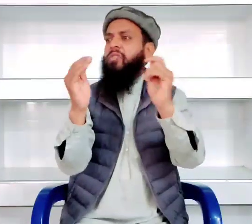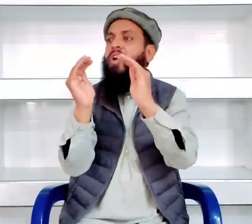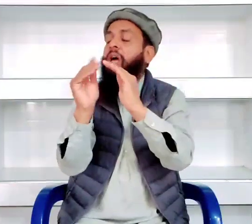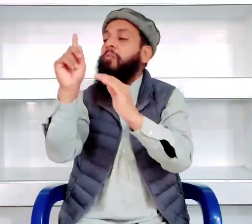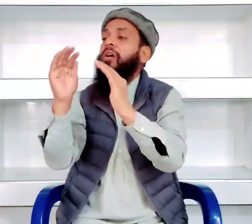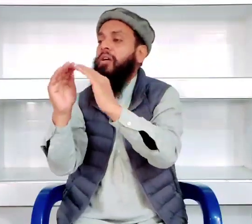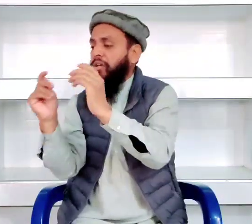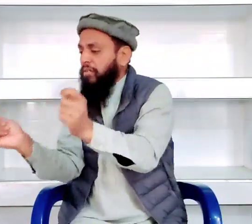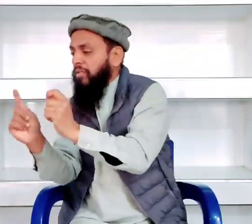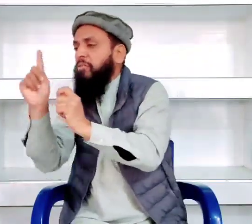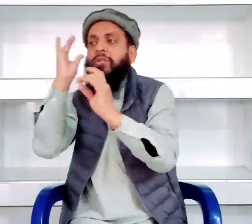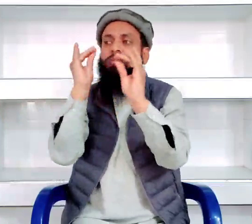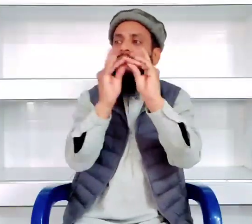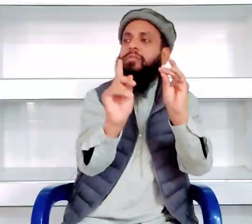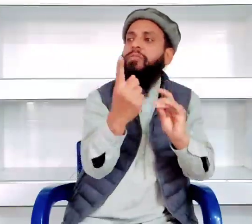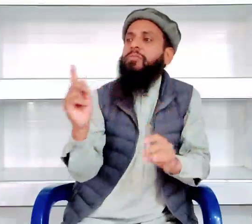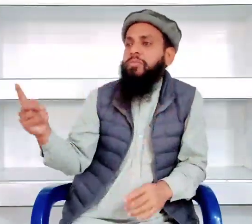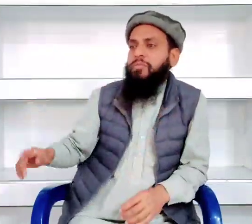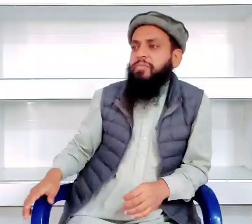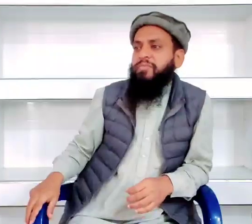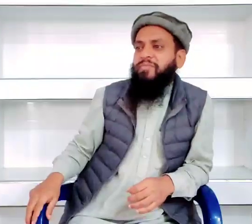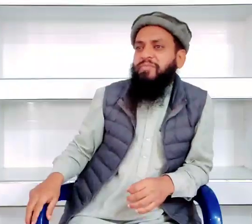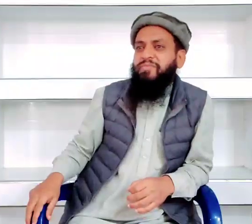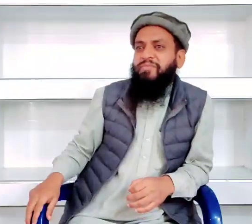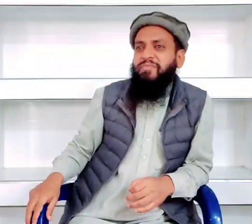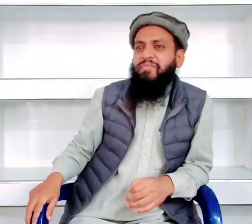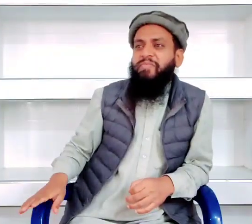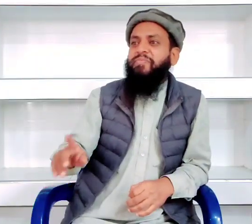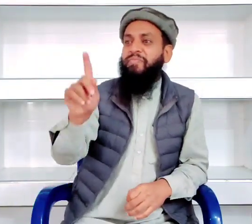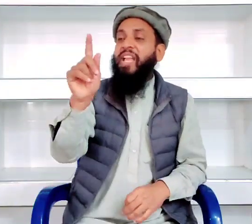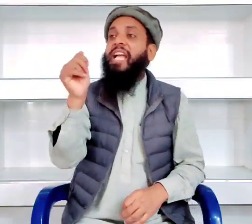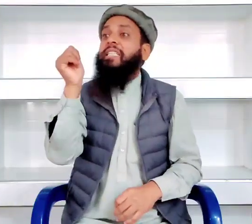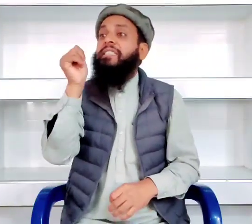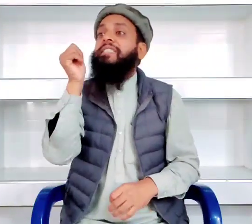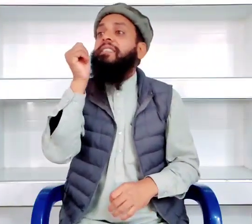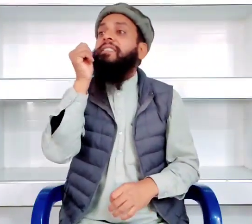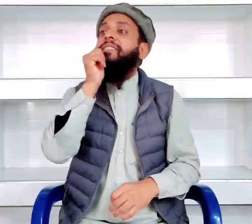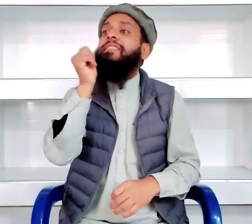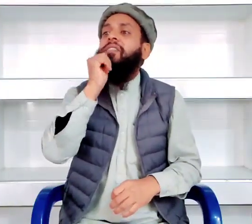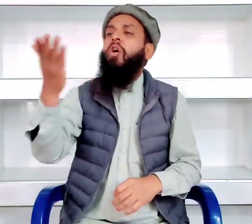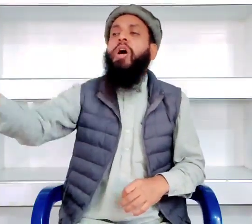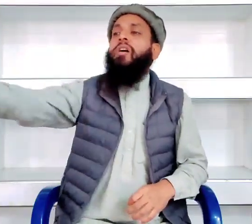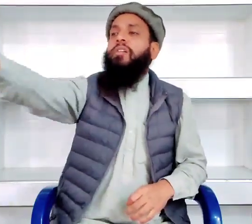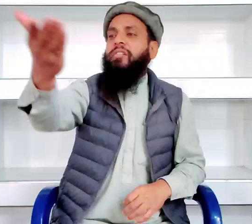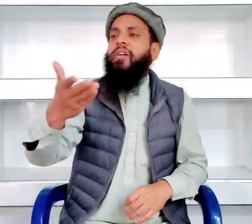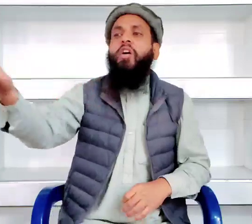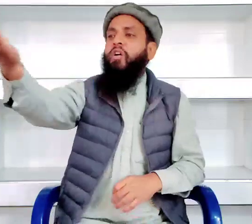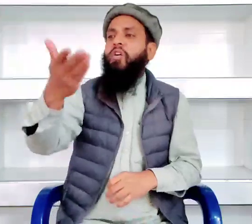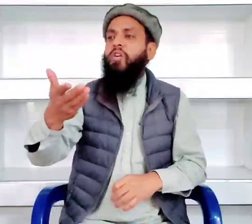ਸਭ ਤੋਂ ਪਹਿਲਾਂ ਆਦਮ ਨੇ ਇਸਲਾਮ ਭੇਜਿਆ ਨਾ ਤੇ ਆਦਮ ਨੇ ਇਸਲਾਮ ਦਾ ਘਰ ਨਹੀਂ ਬਣਾਇਆ ਅੱਲਾ ਪਾਕ ਨੇ ਸਭ ਤੋਂ ਪਹਿਲਾਂ ਇਸ ਰੂਹੇ ਜ਼ਮੀਨ ਦੇ ਉੱਤੇ ਆਦਮ